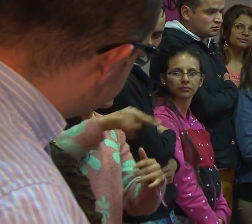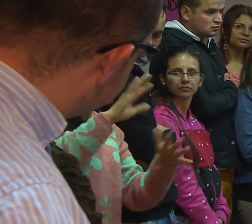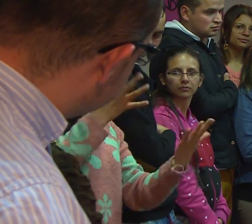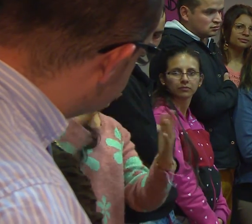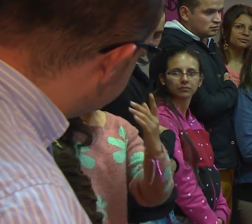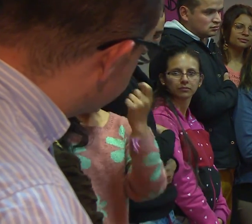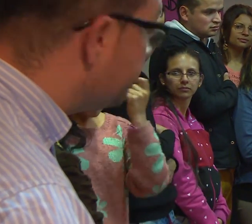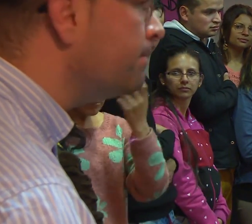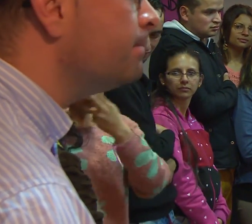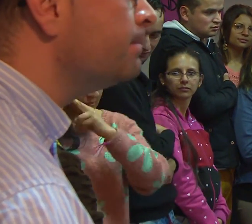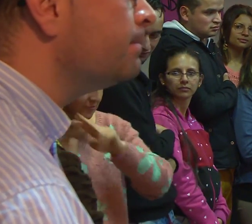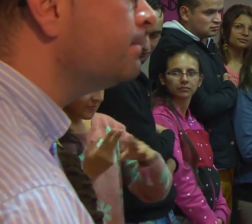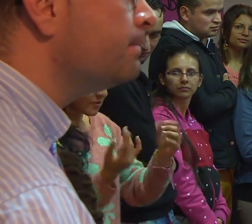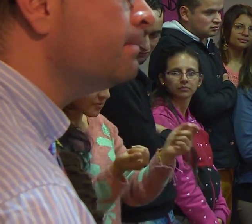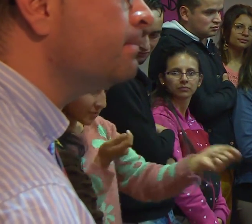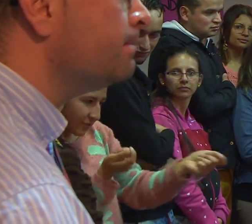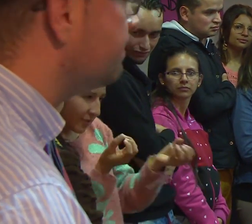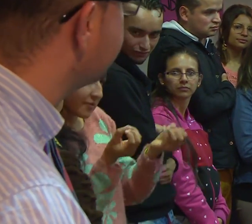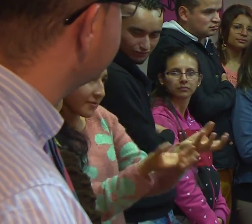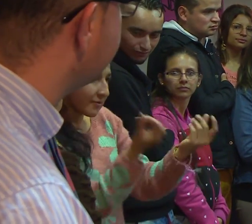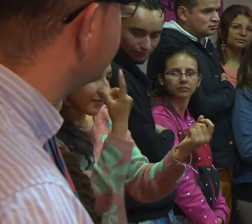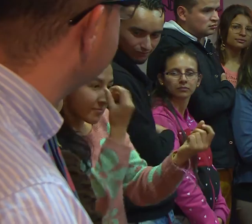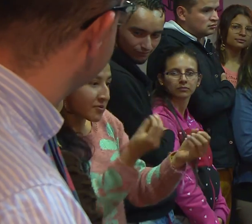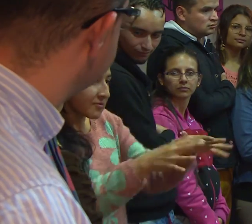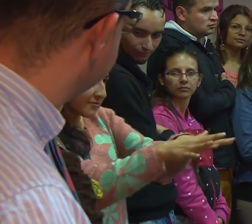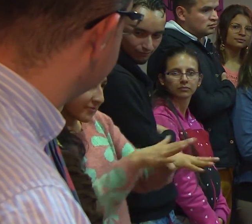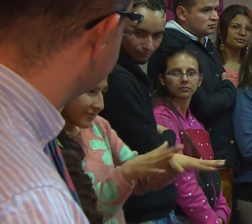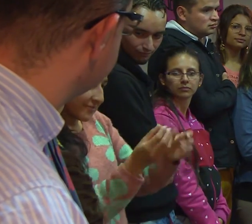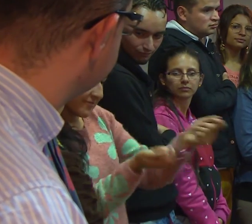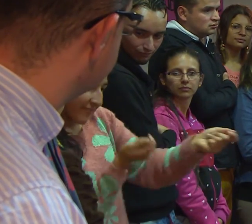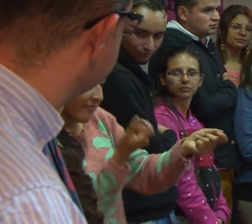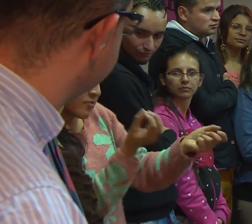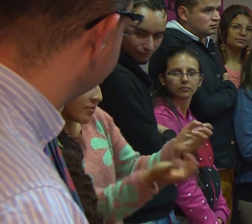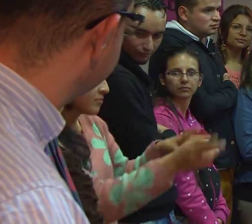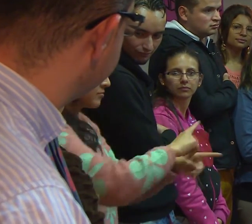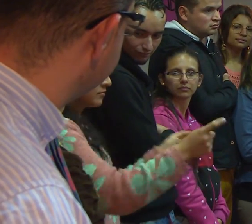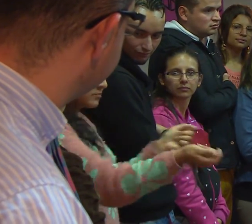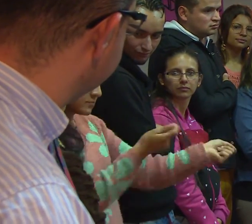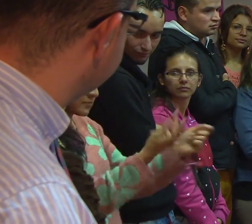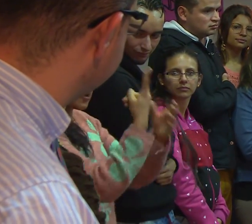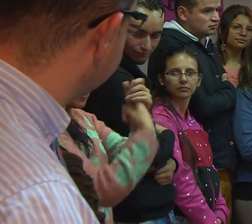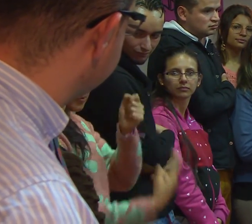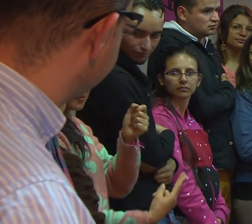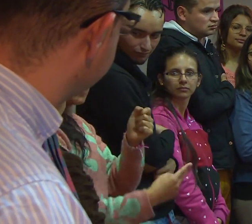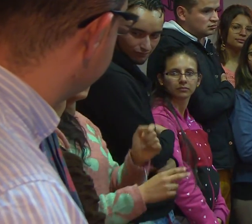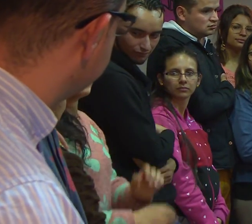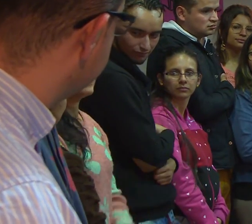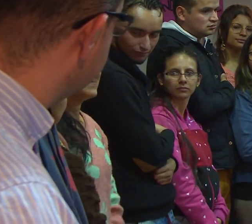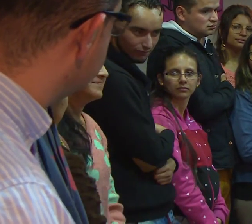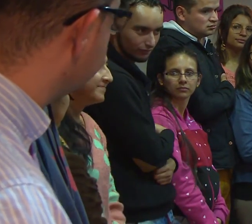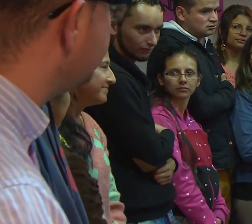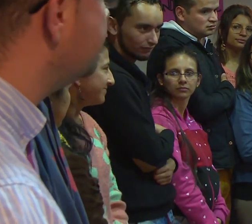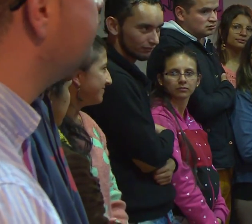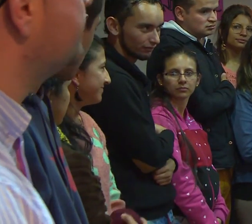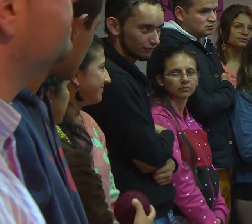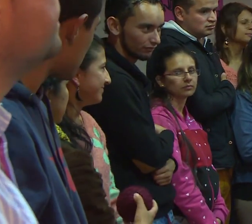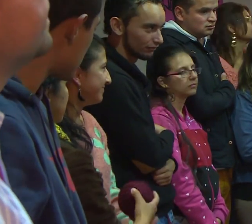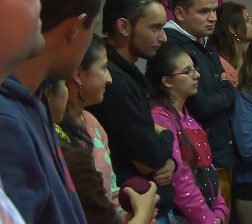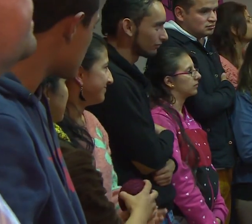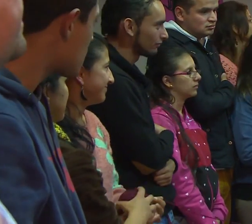que permita que estas personas tengan acceso a la información, saber manejar las situaciones de las personas sordas y poderme mover